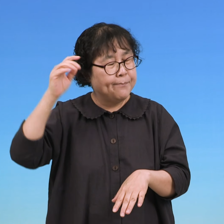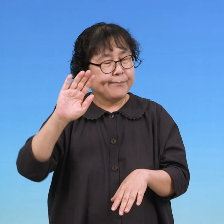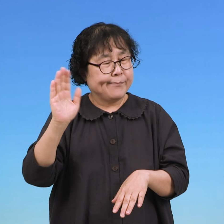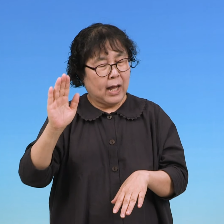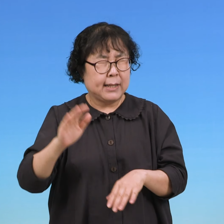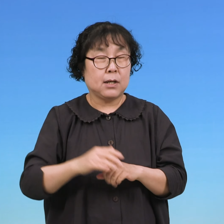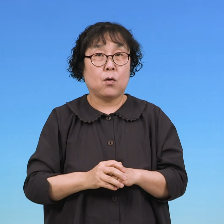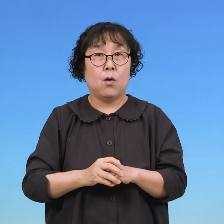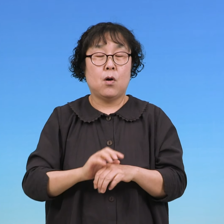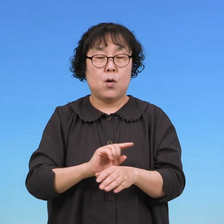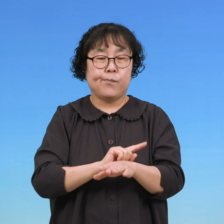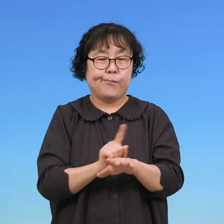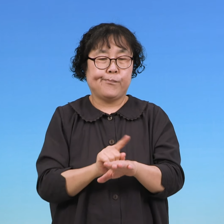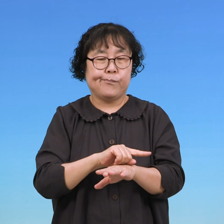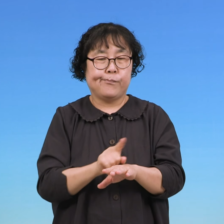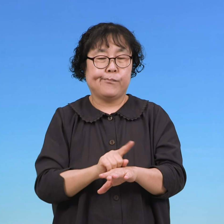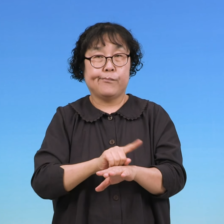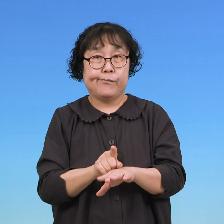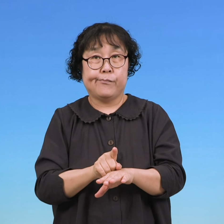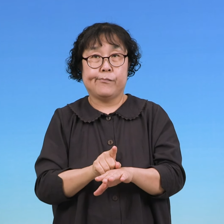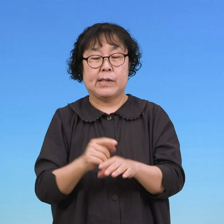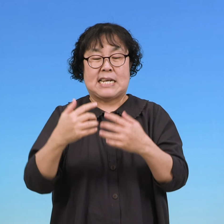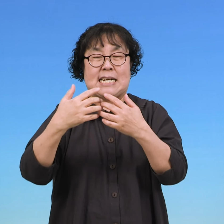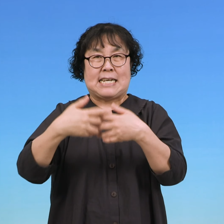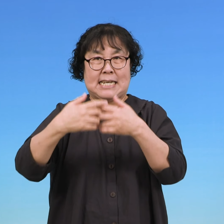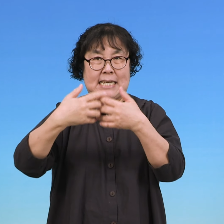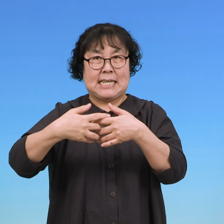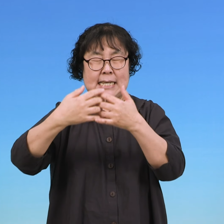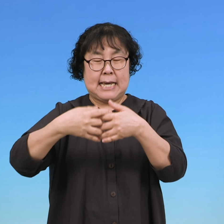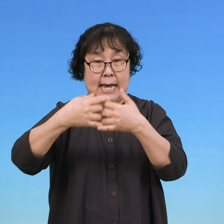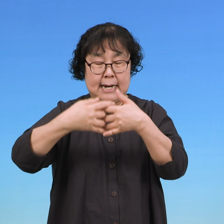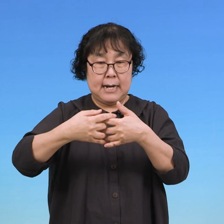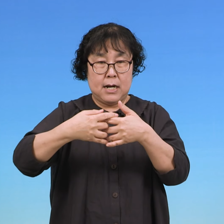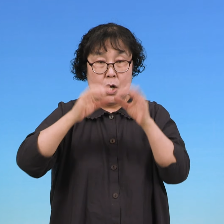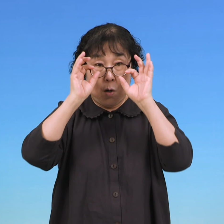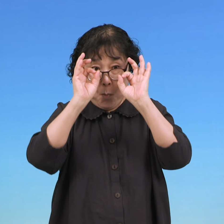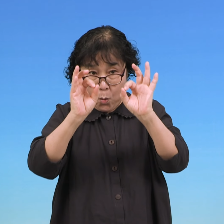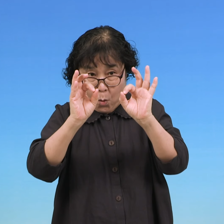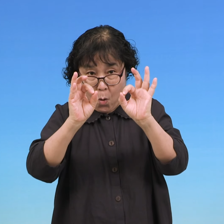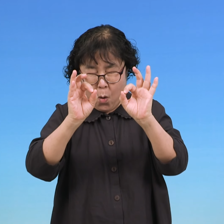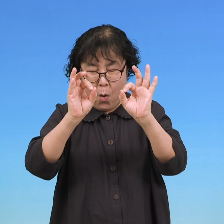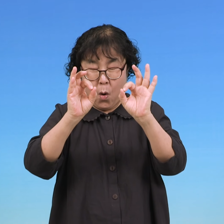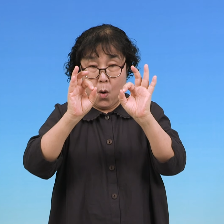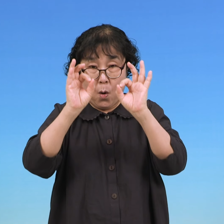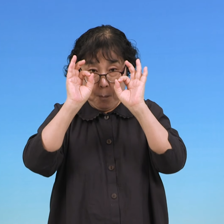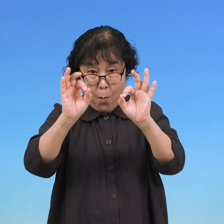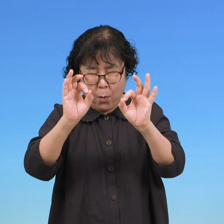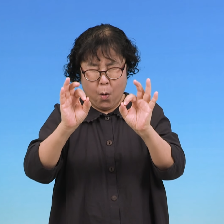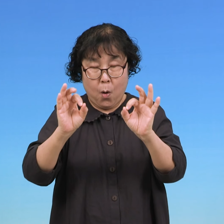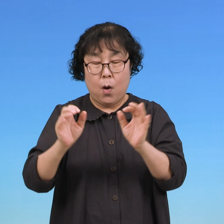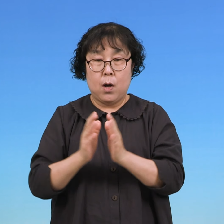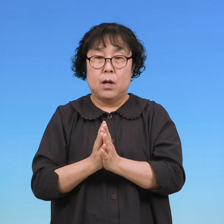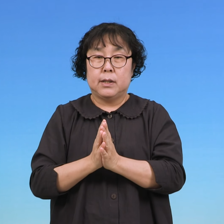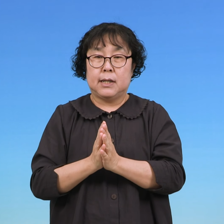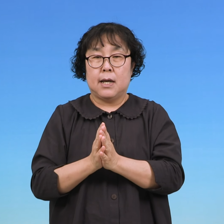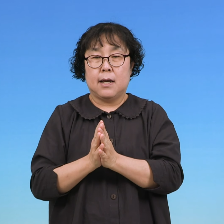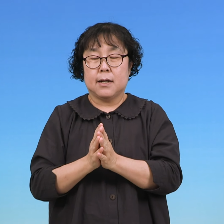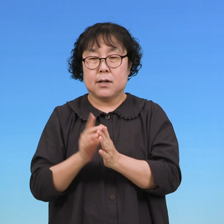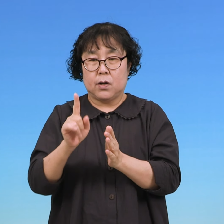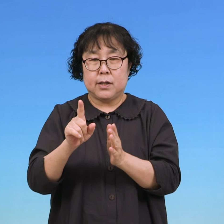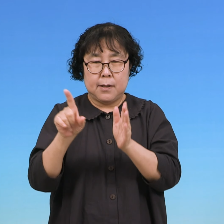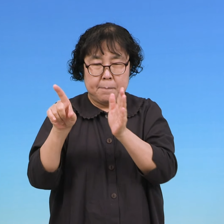초보 비행사들은 절대로 자기 느낌으로 안 해요. 철저하게 계기판을 의지합니다. 이제 한 10년 20년